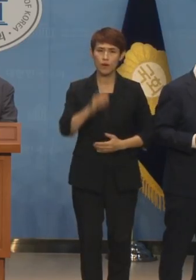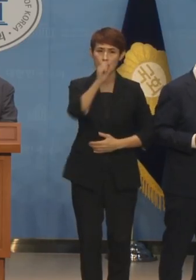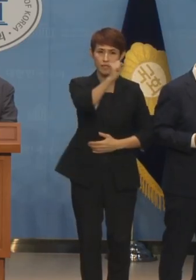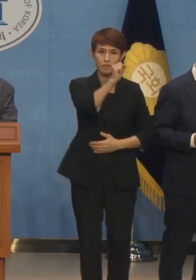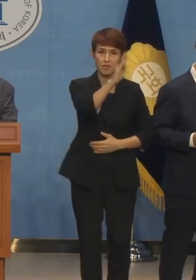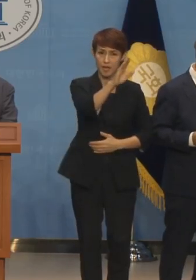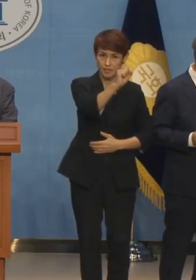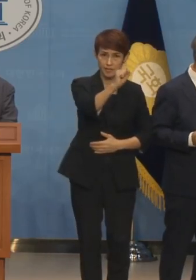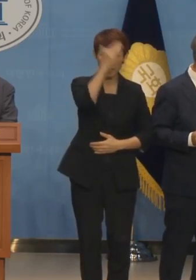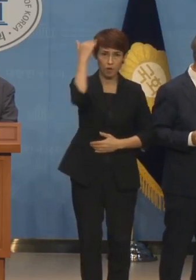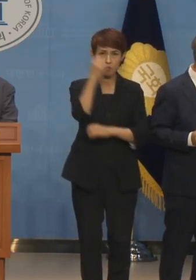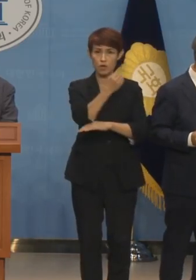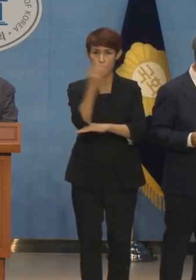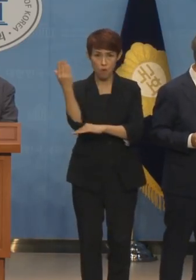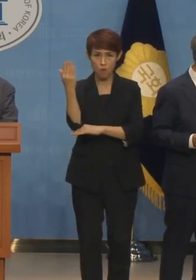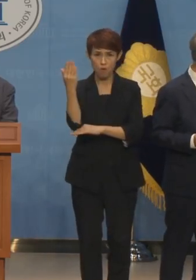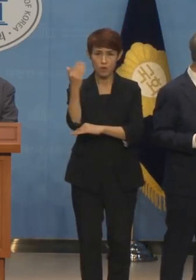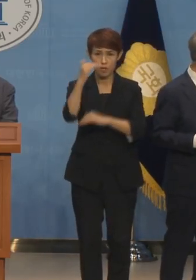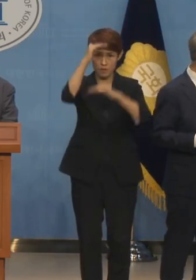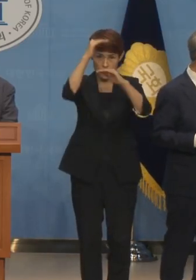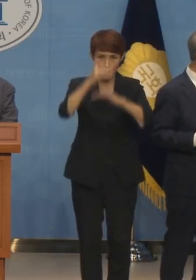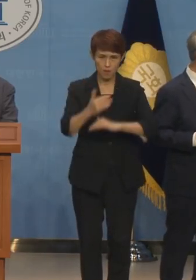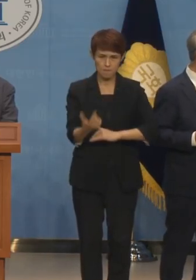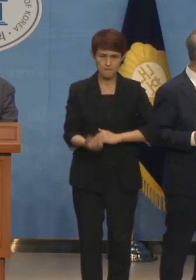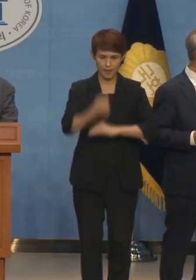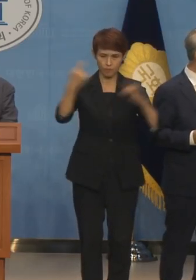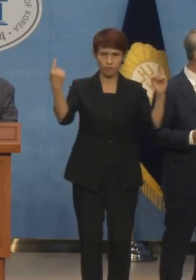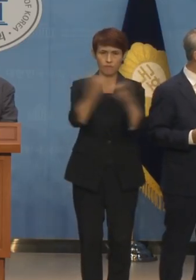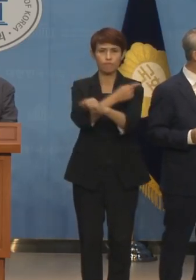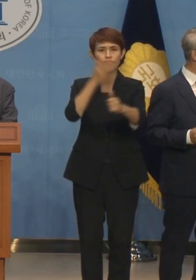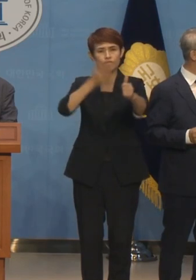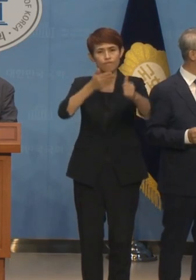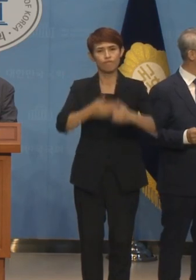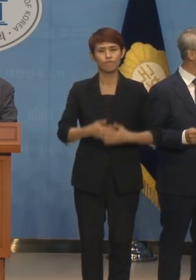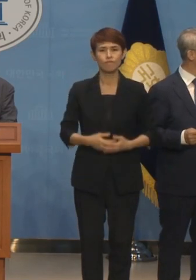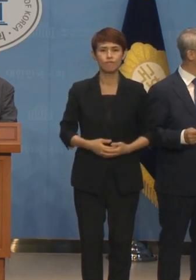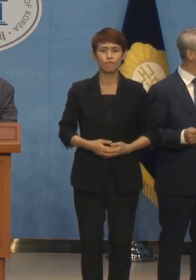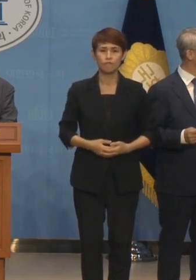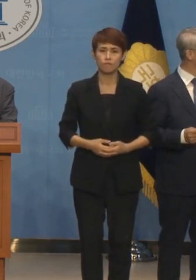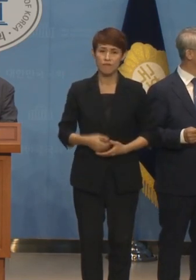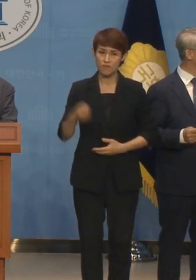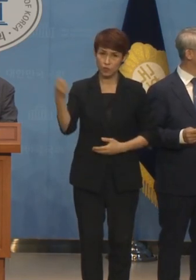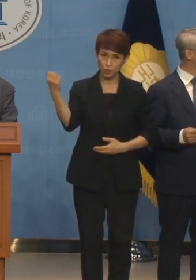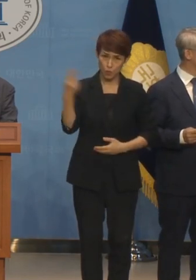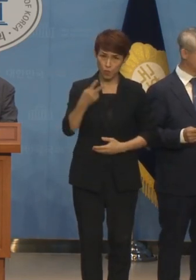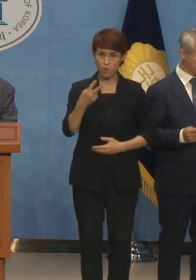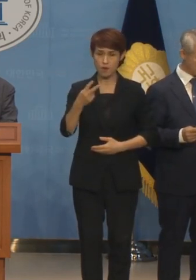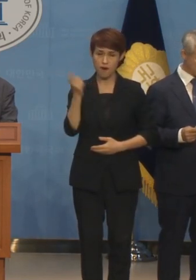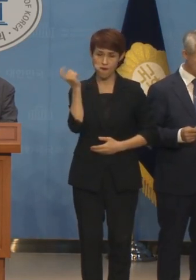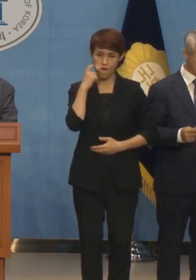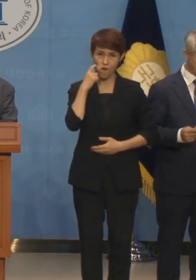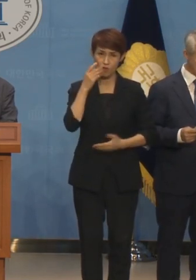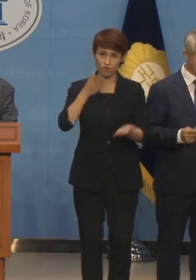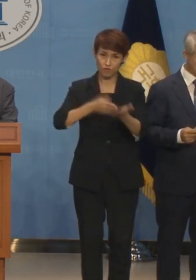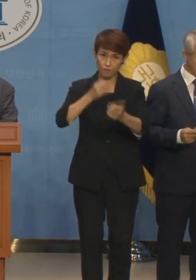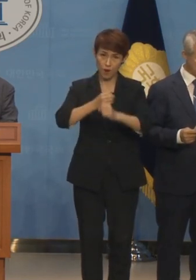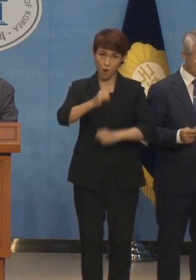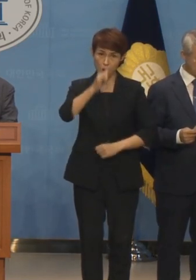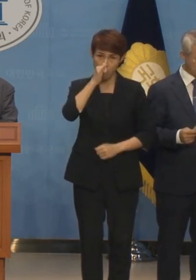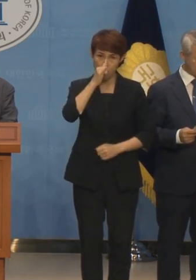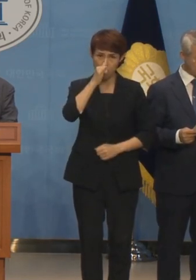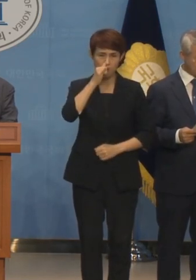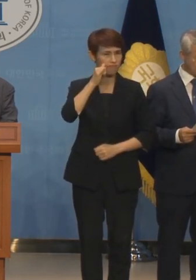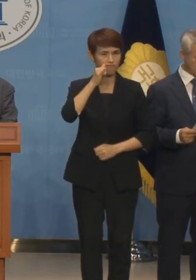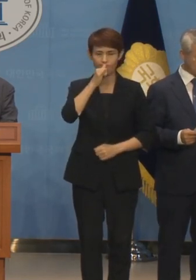SBS와 한국일보는 보도 내용을 조속히 바로잡기 바랍니다. 또다시 이런 가짜뉴스를 양산한다면